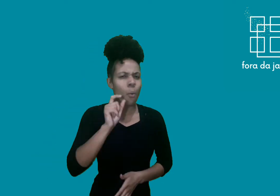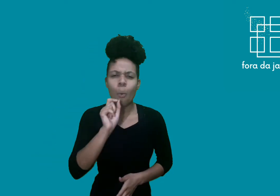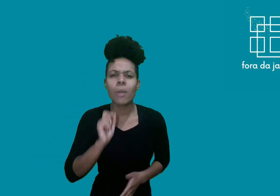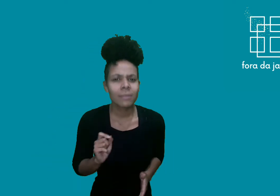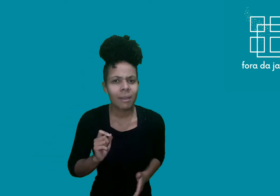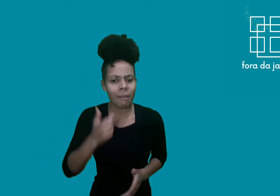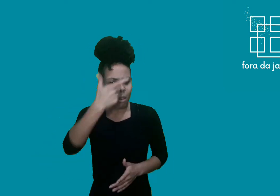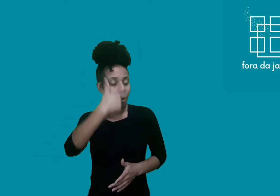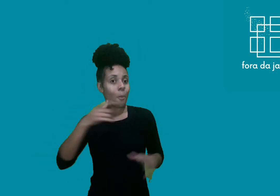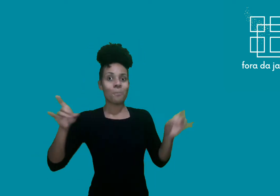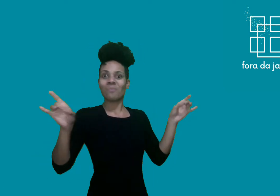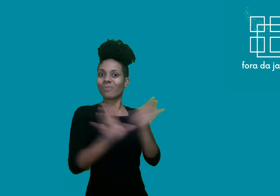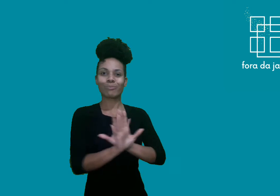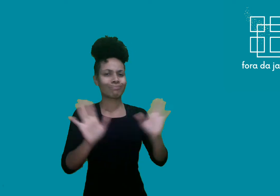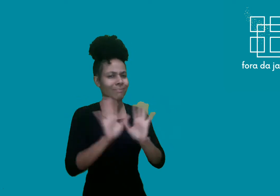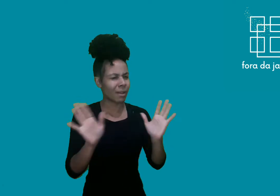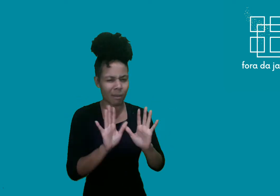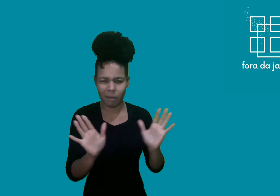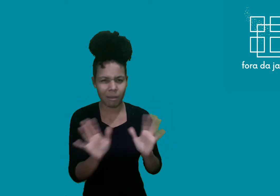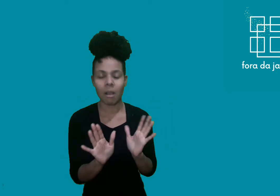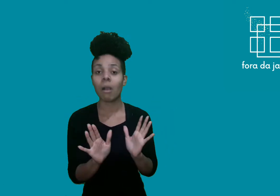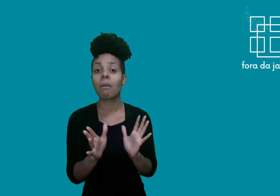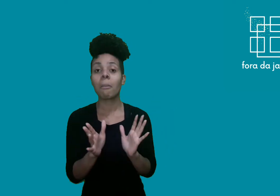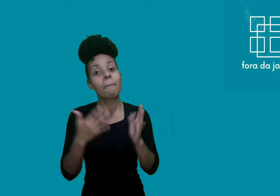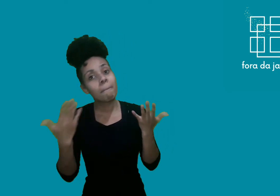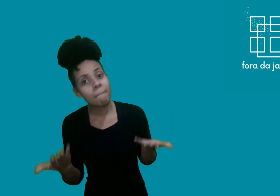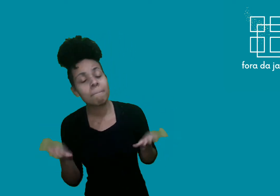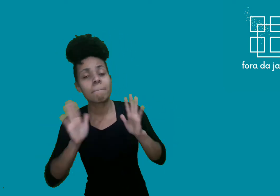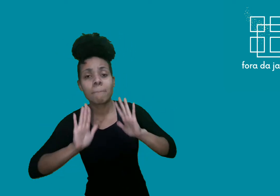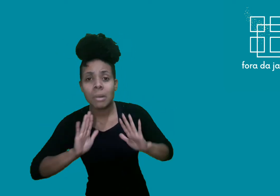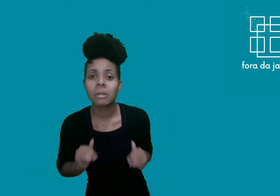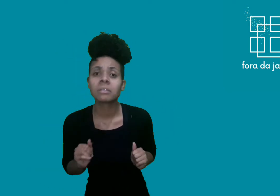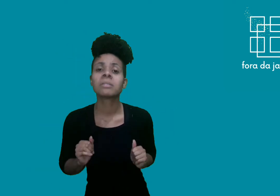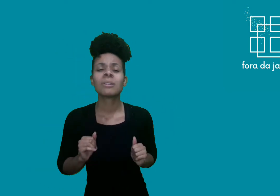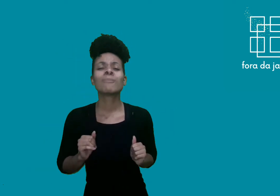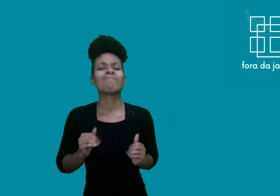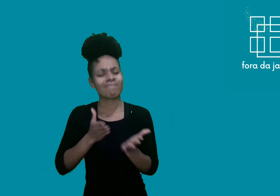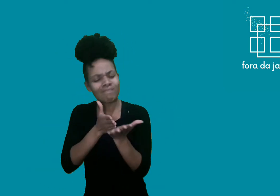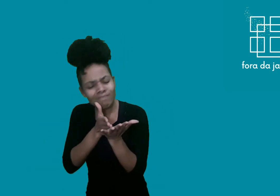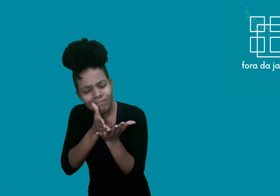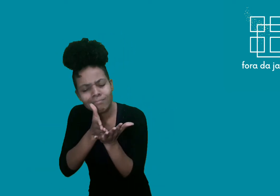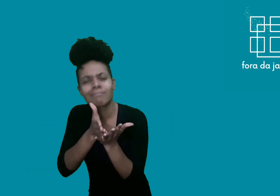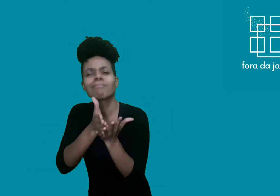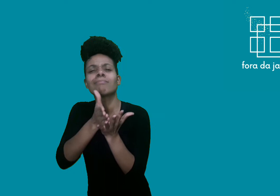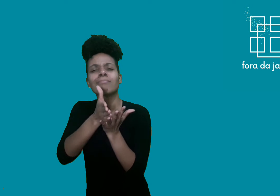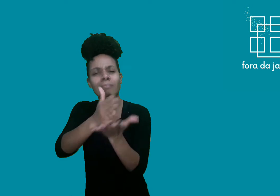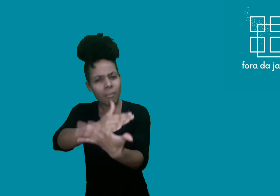liberdade e a criatividade são importantes para mim. Então eu tô sempre recomendando isso para as pessoas que me